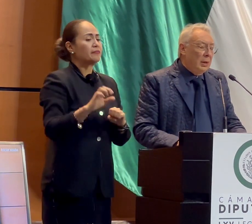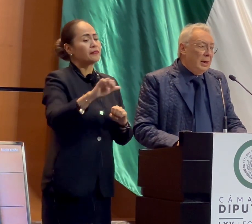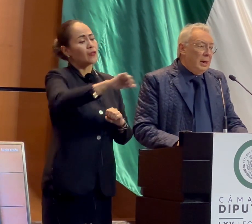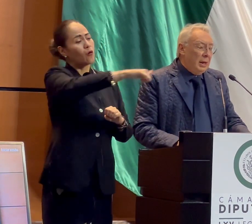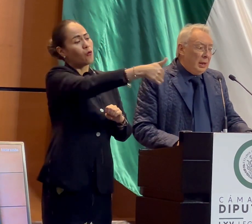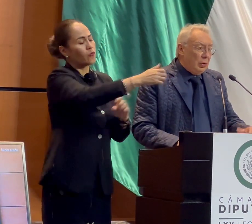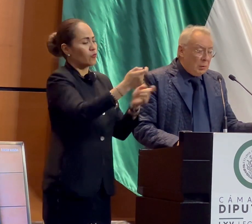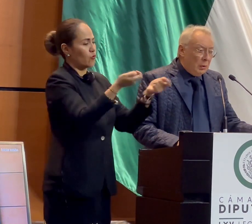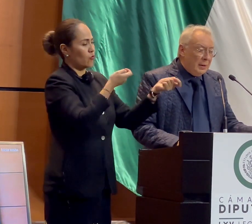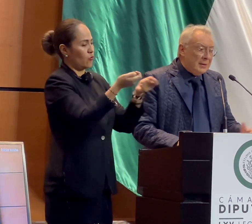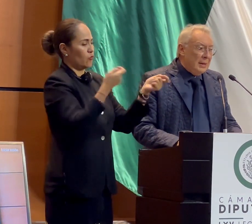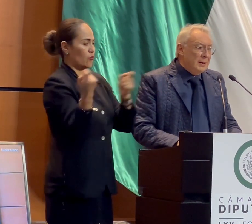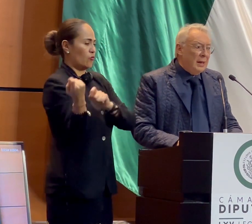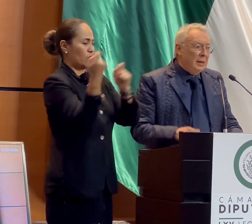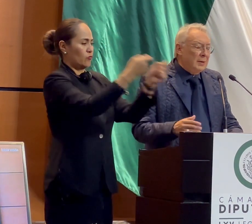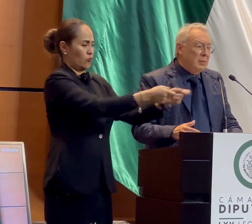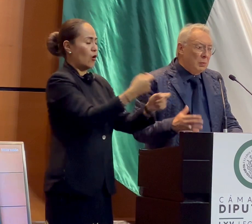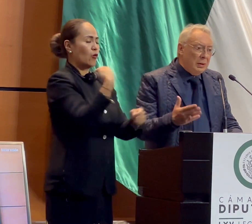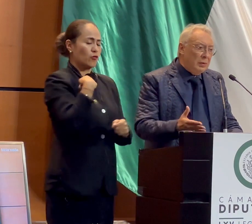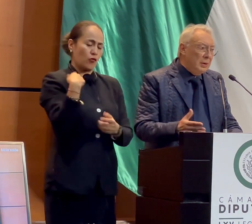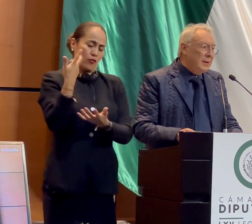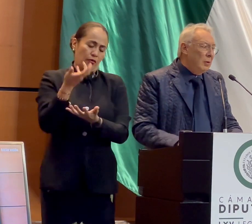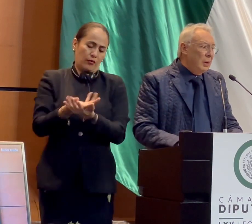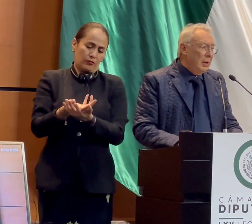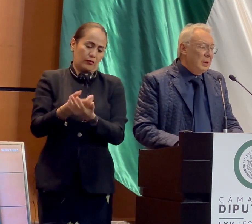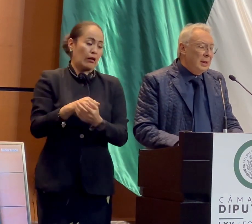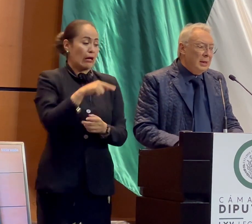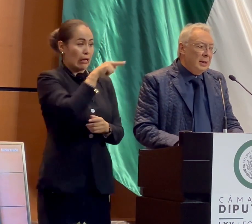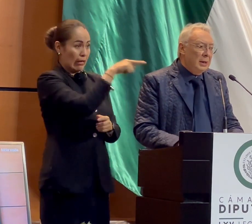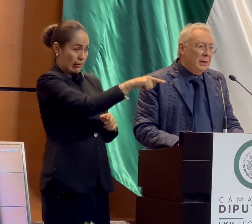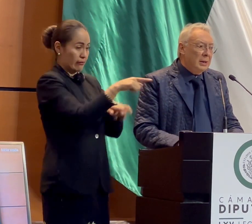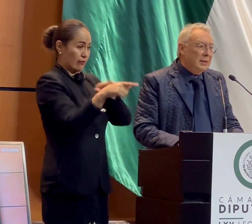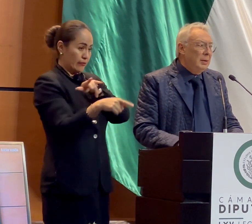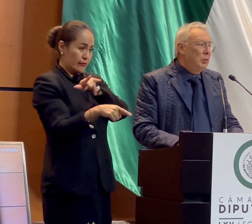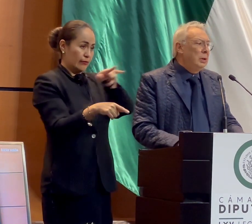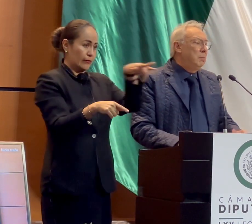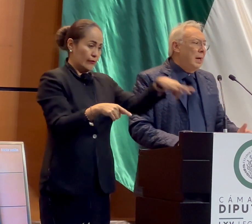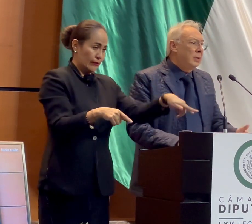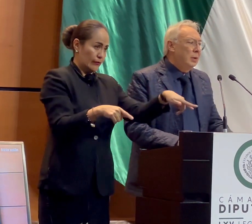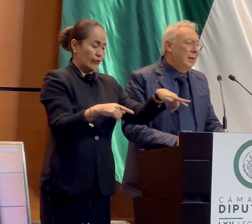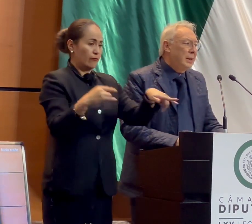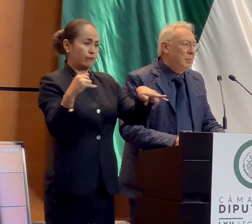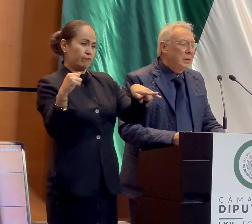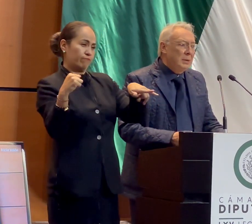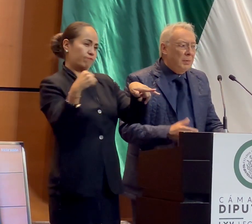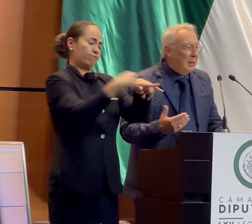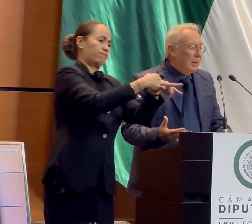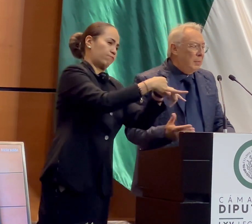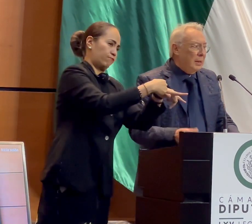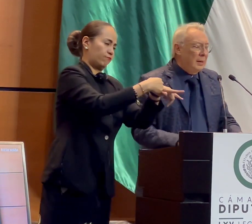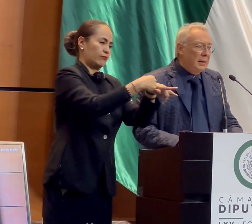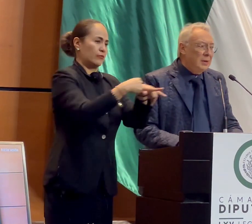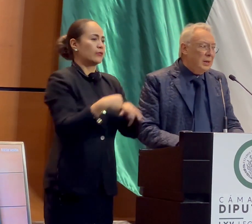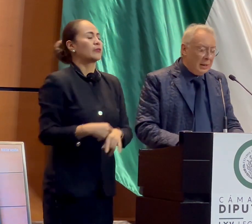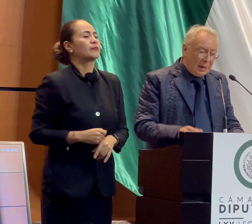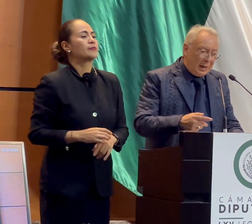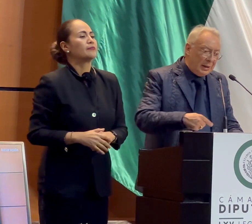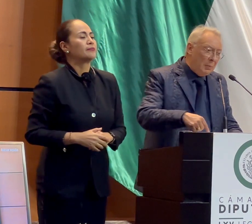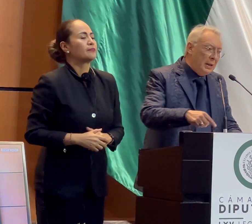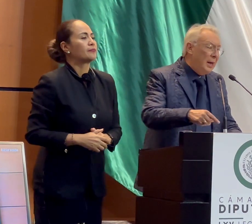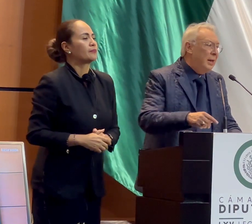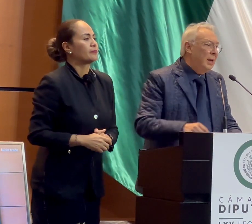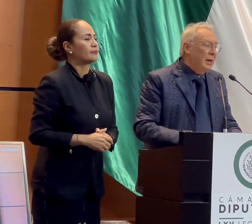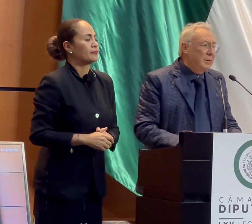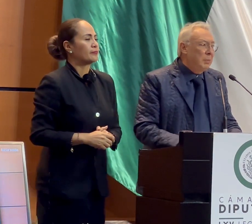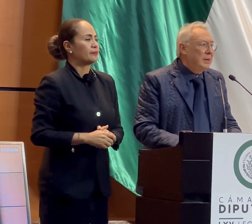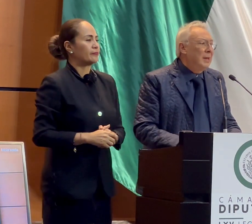control. Yo me voy a descansar y en ese momento esta aeronave recibe un impacto en el tren principal en la pierna derecha, en